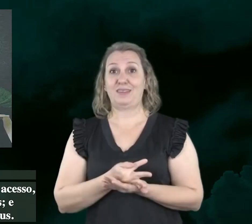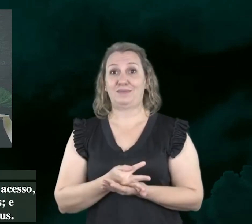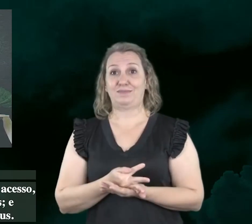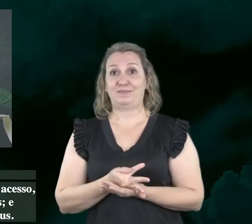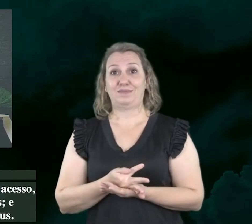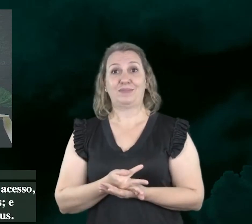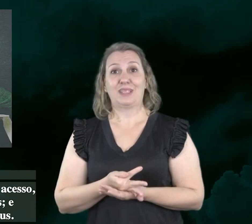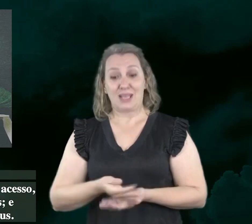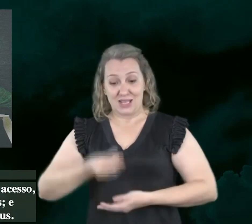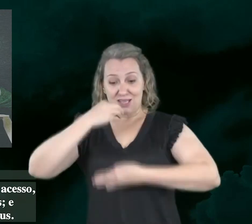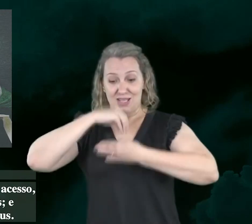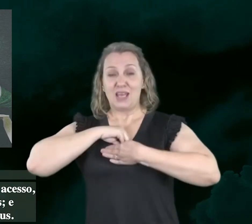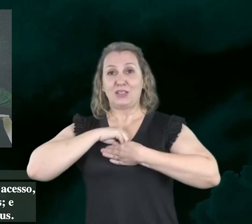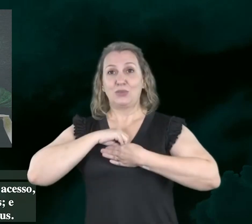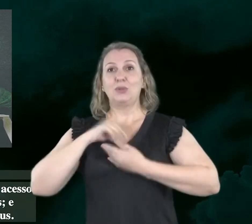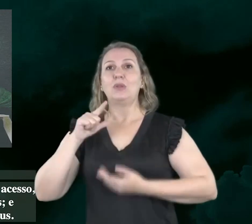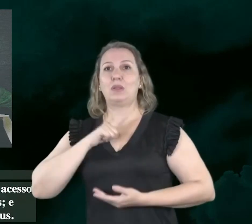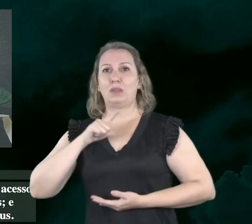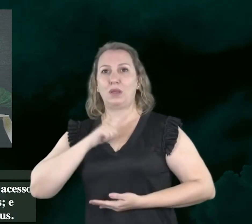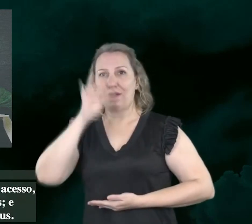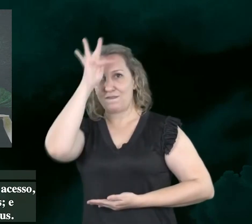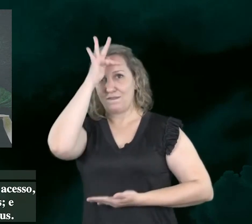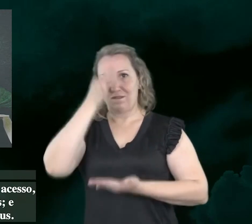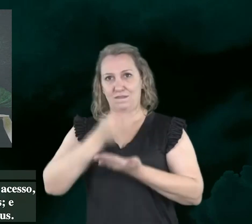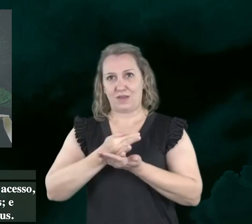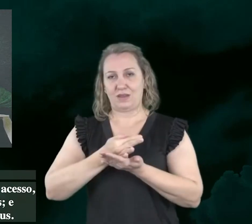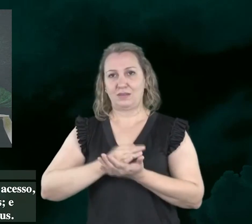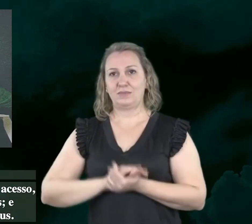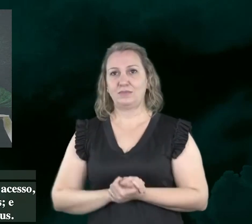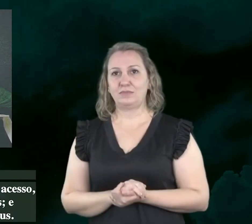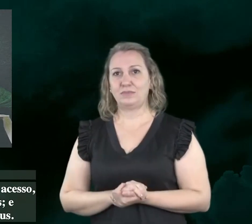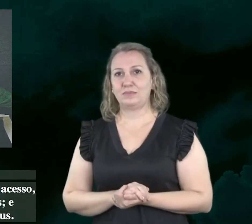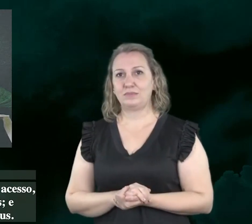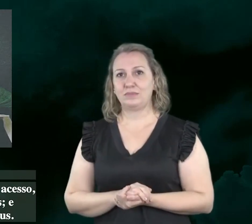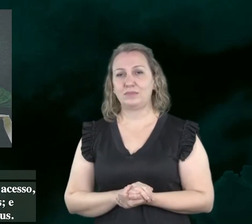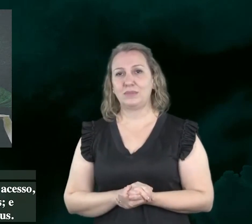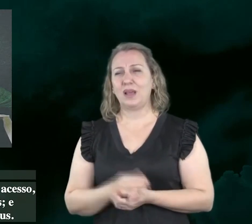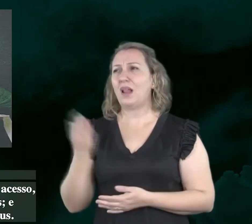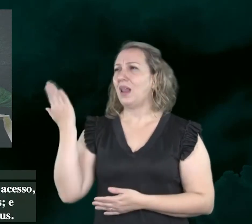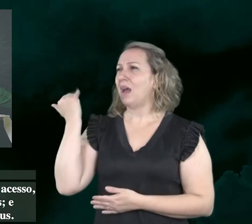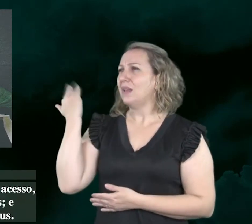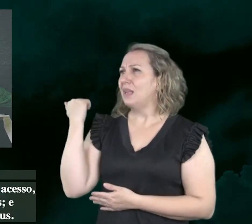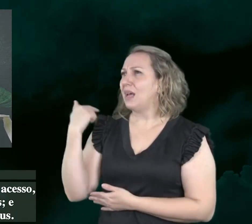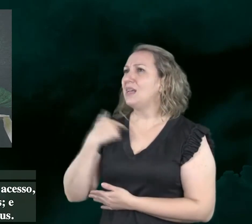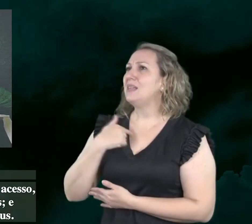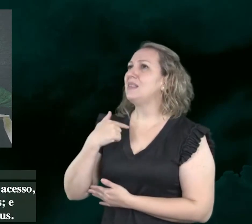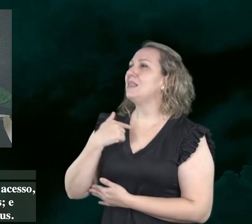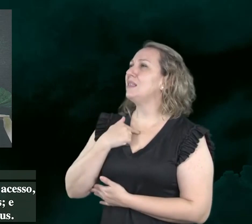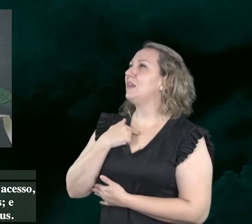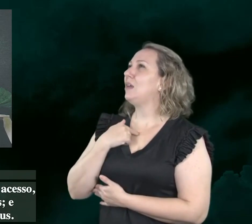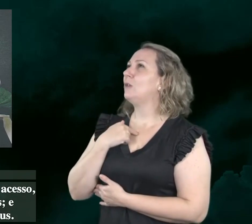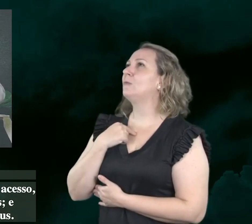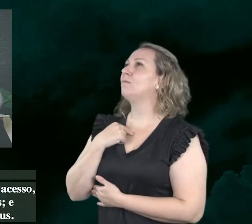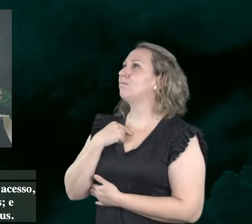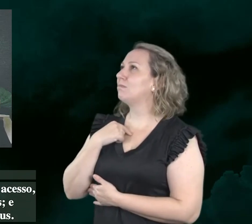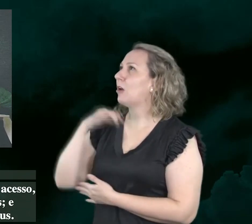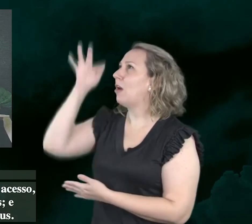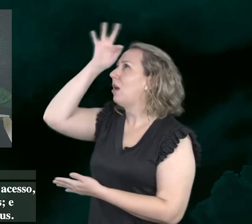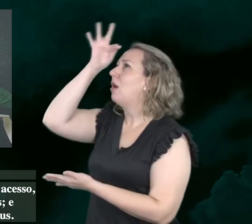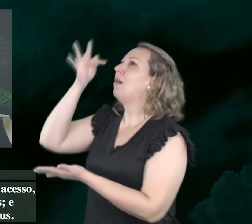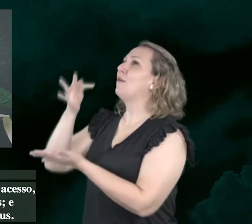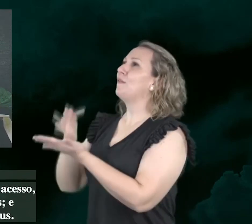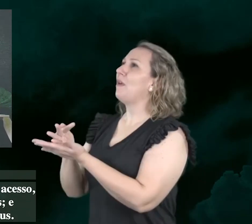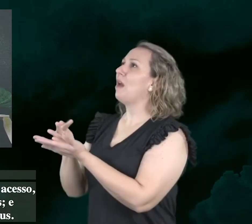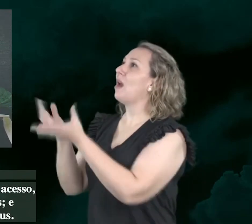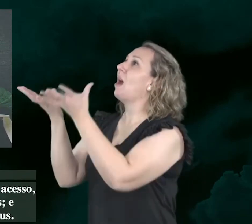crer. Quando nós cremos, nós passamos a ter acesso à graça de Deus. Irmãos, isso é